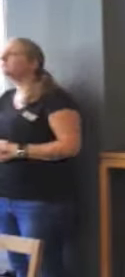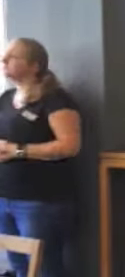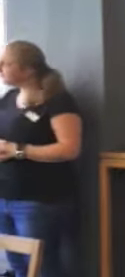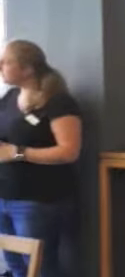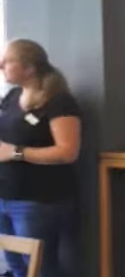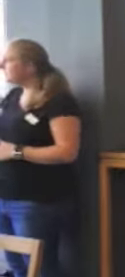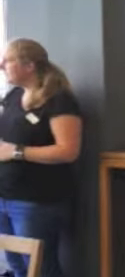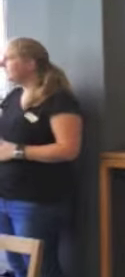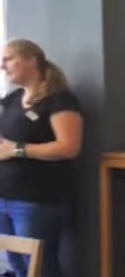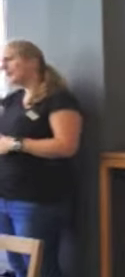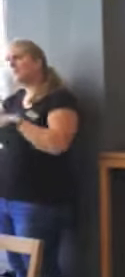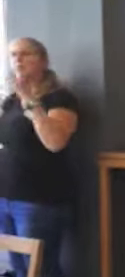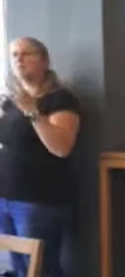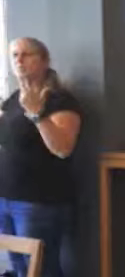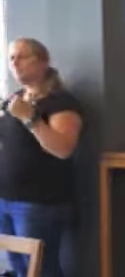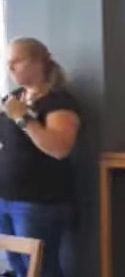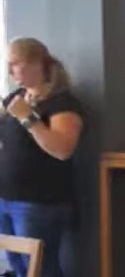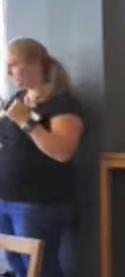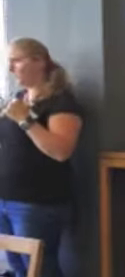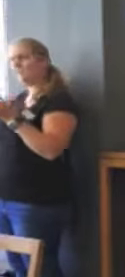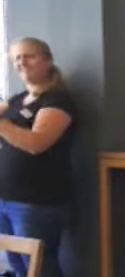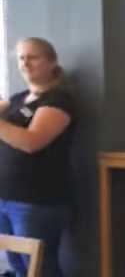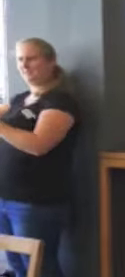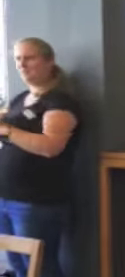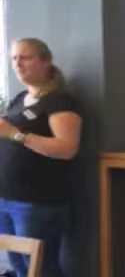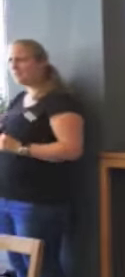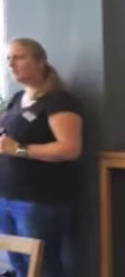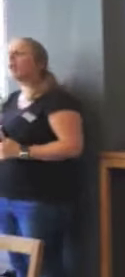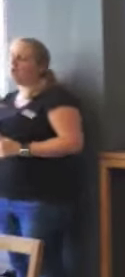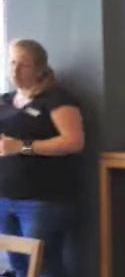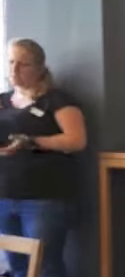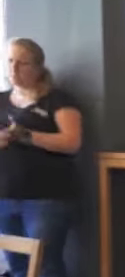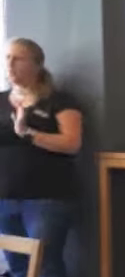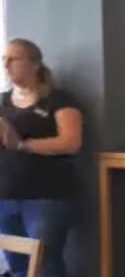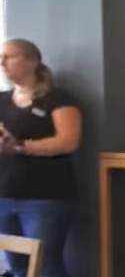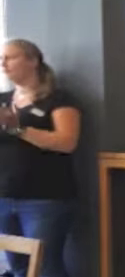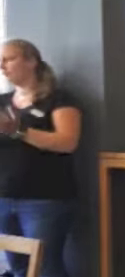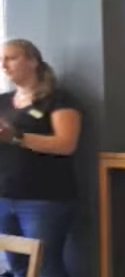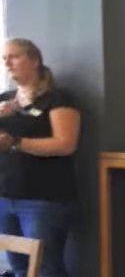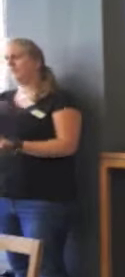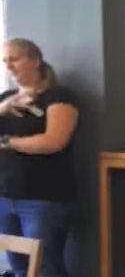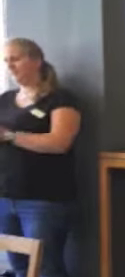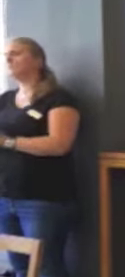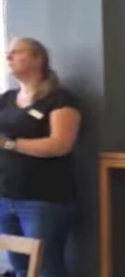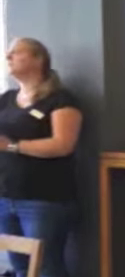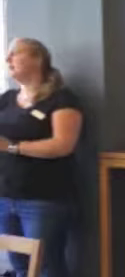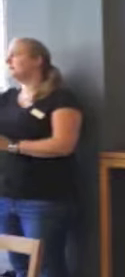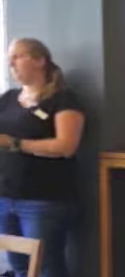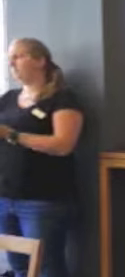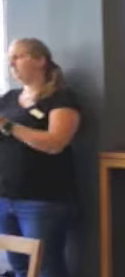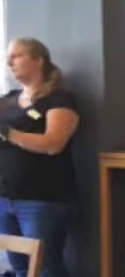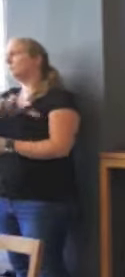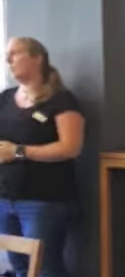Omfattningen, personer som involveras och sysselsätts? Sen projektet började så har vi haft 76 personer